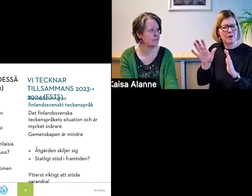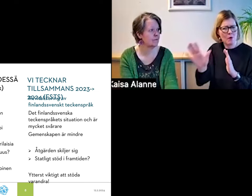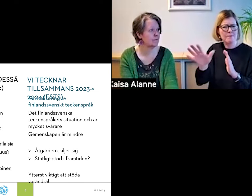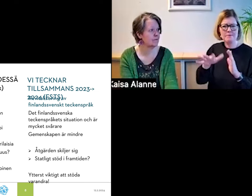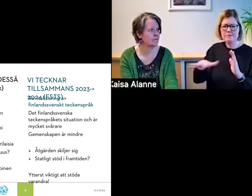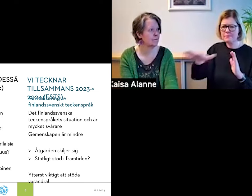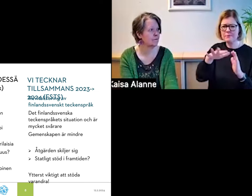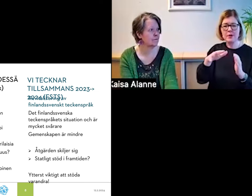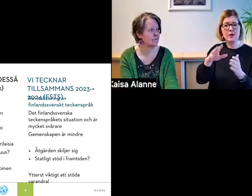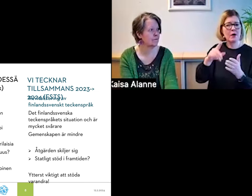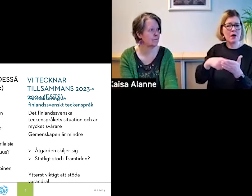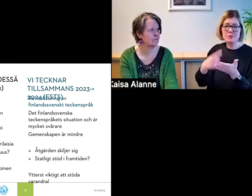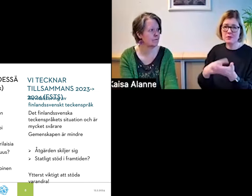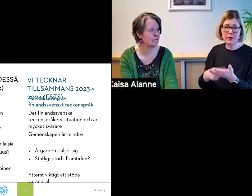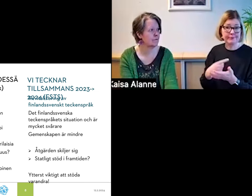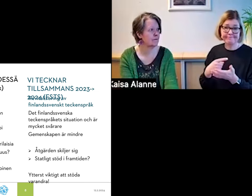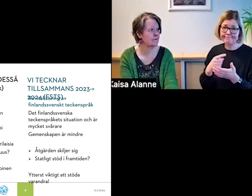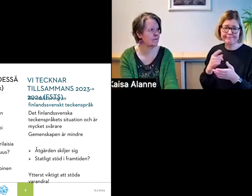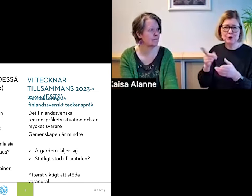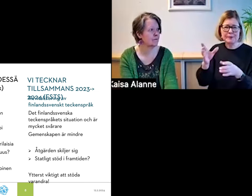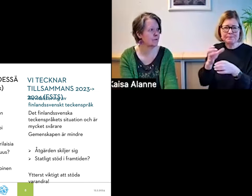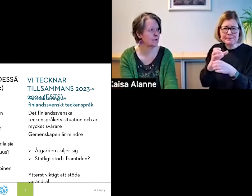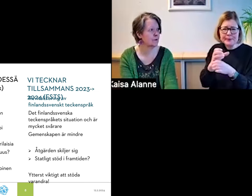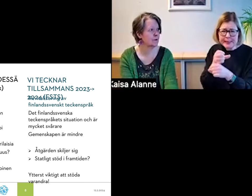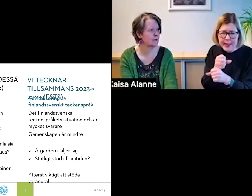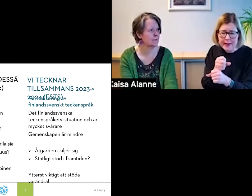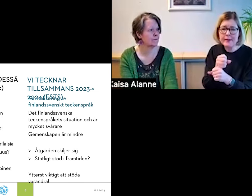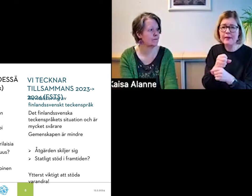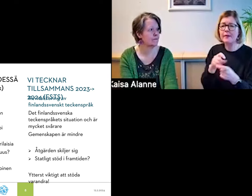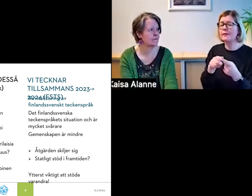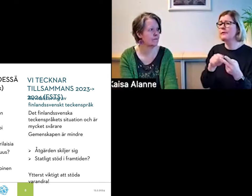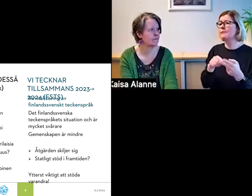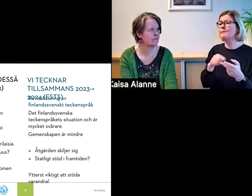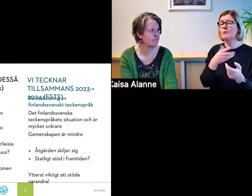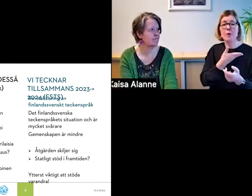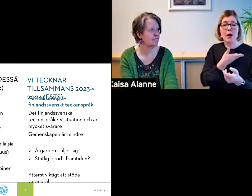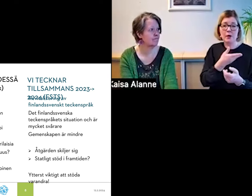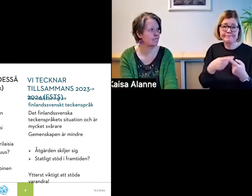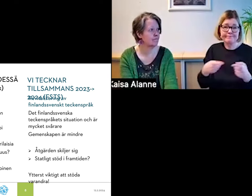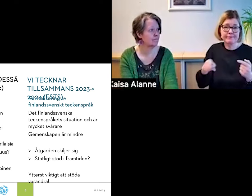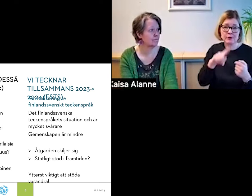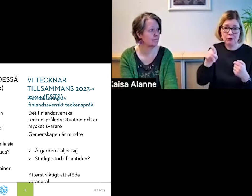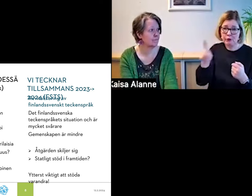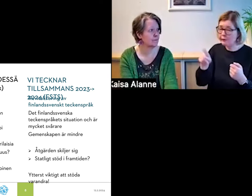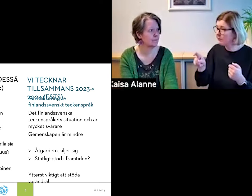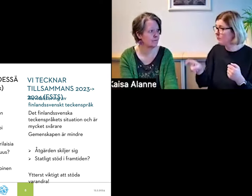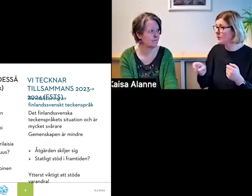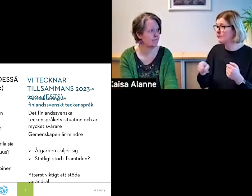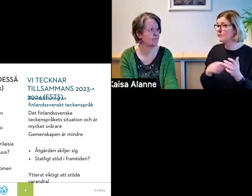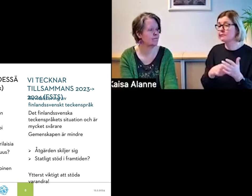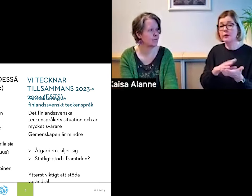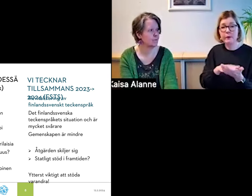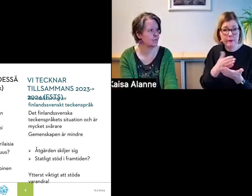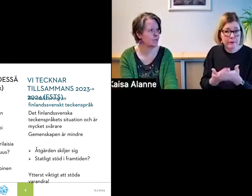elvytysohjelman tekoa ja sitä, että heidän puolellaan ne haasteet ovat vielä hankalammat, koska kieli